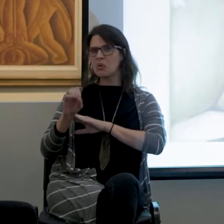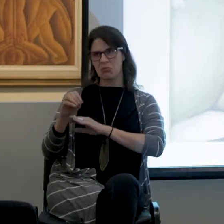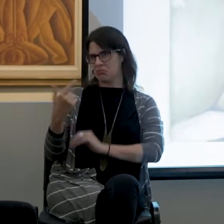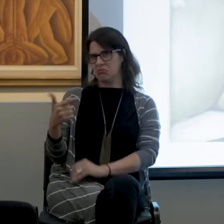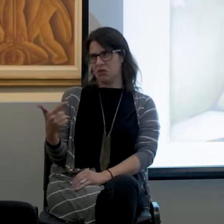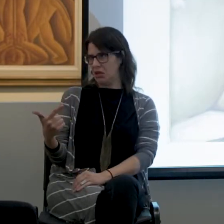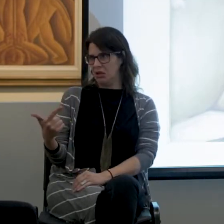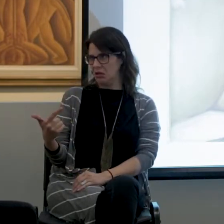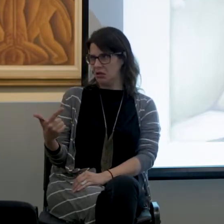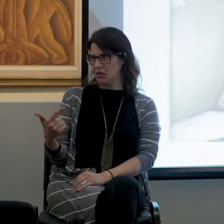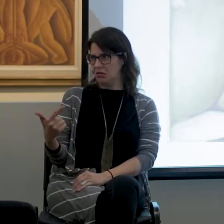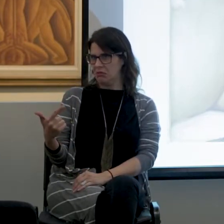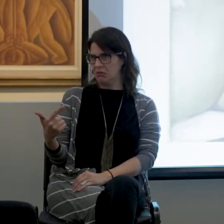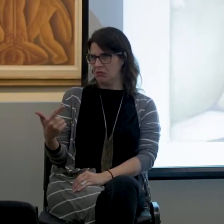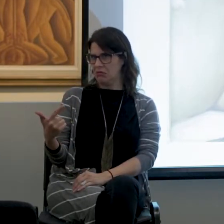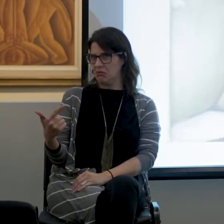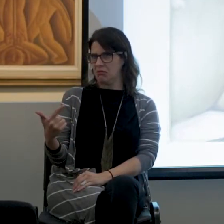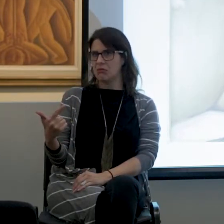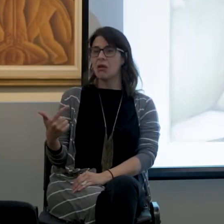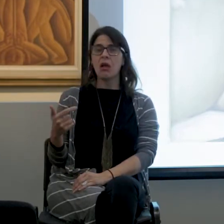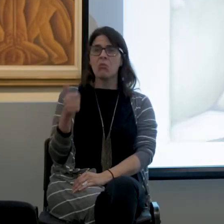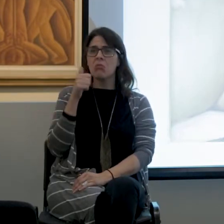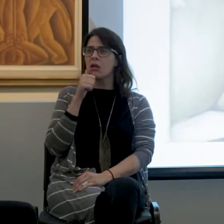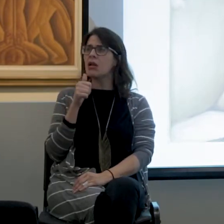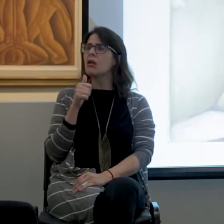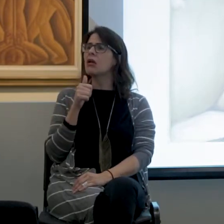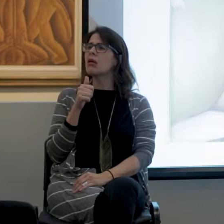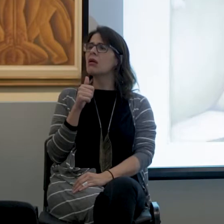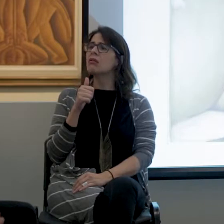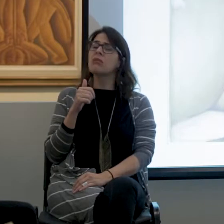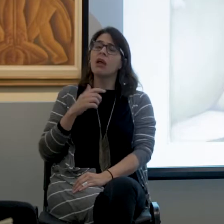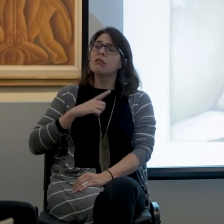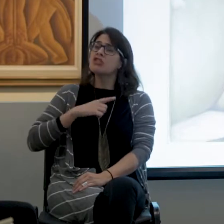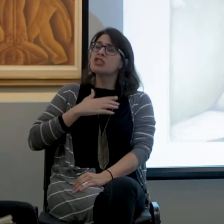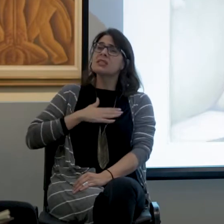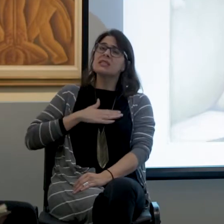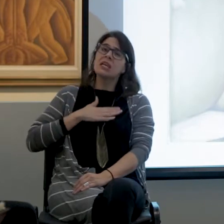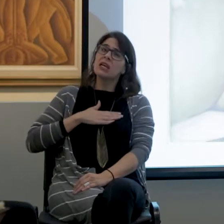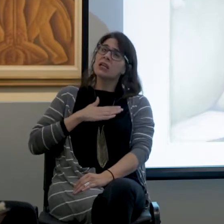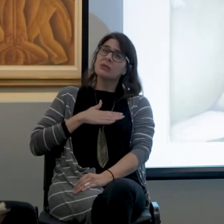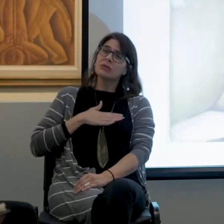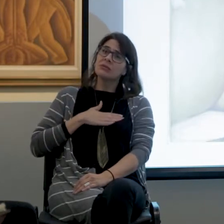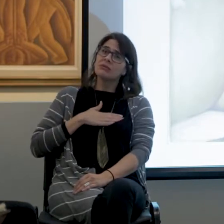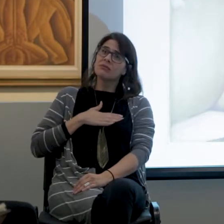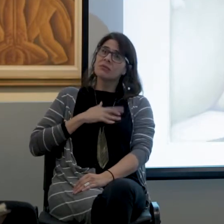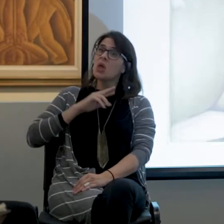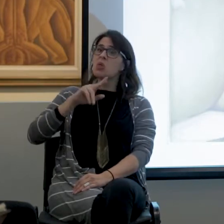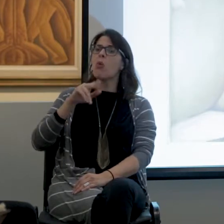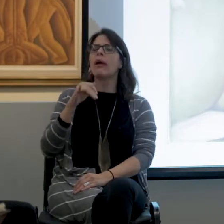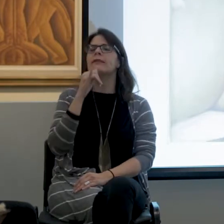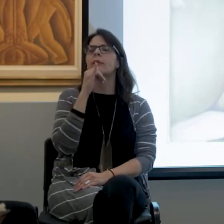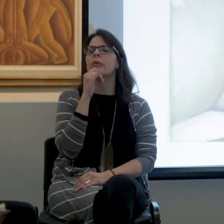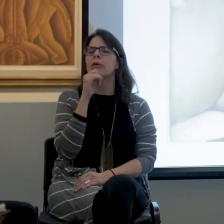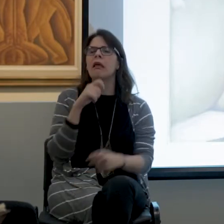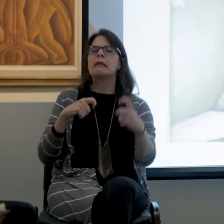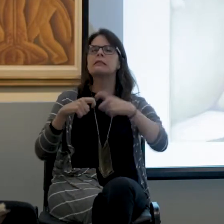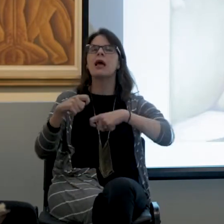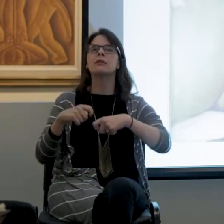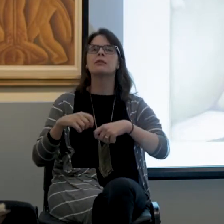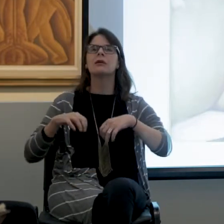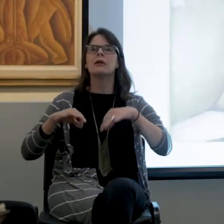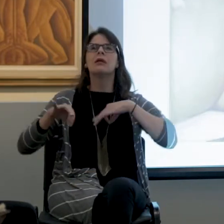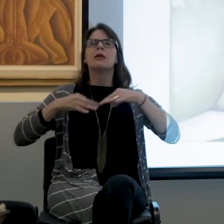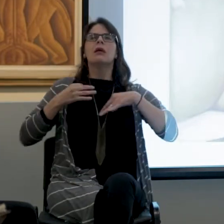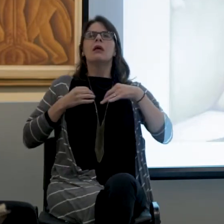Ao contrário, né? A figura está num descanso... Nem sugere descanso pós-coito, nada disso. Que